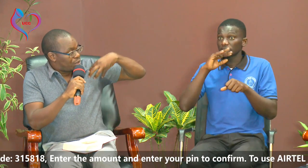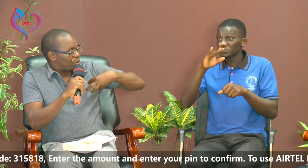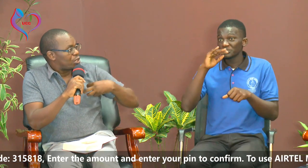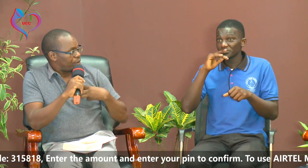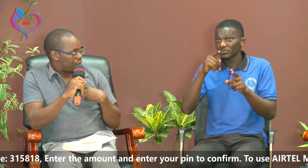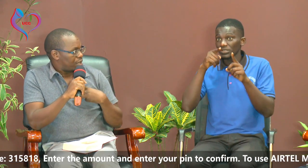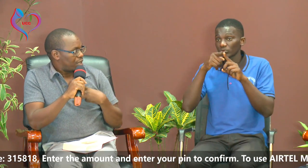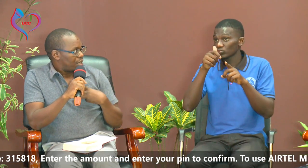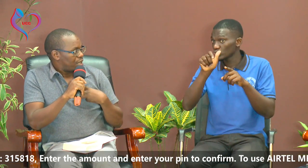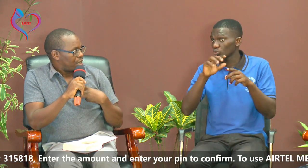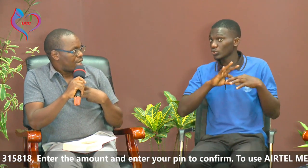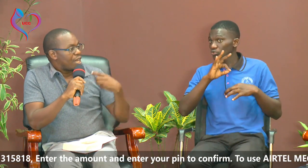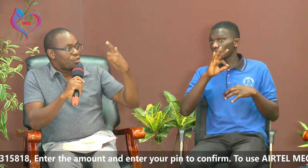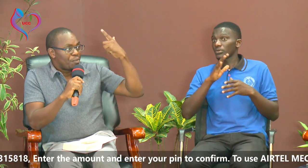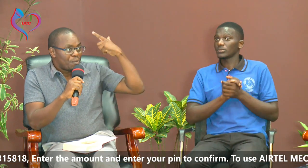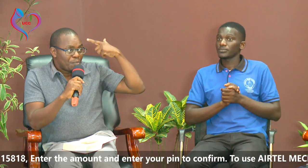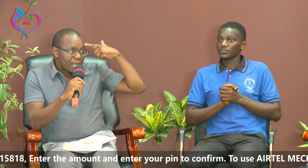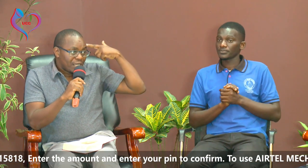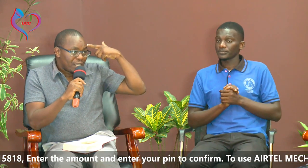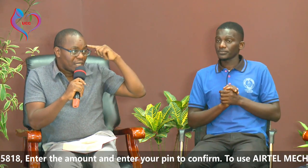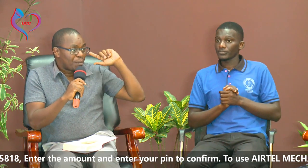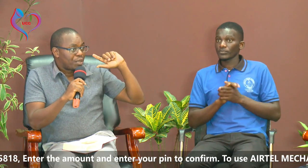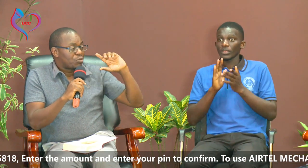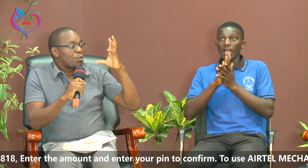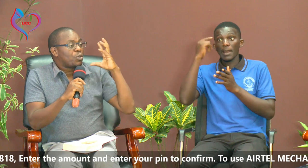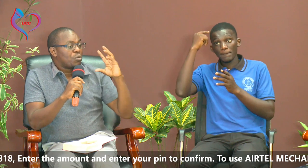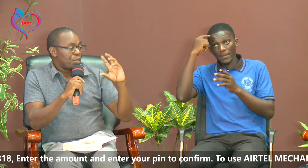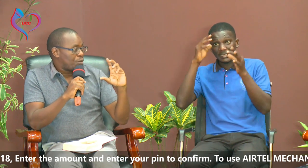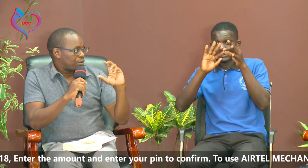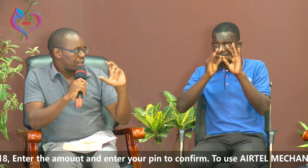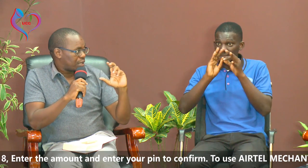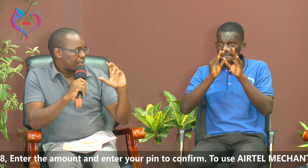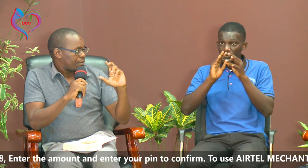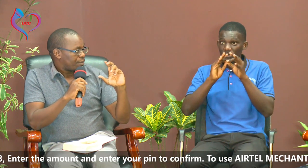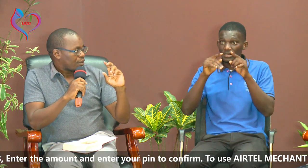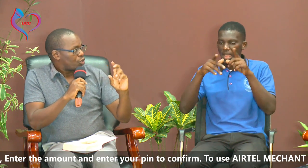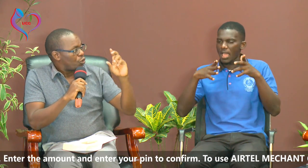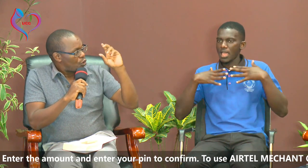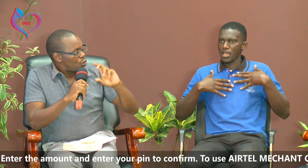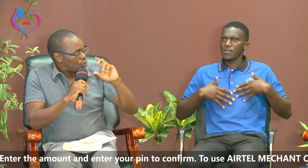the spirits can speak to your spirit and your mind interprets wakwa domo biri guba gusirise. Choko